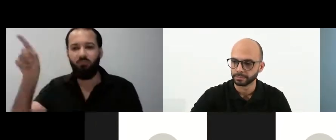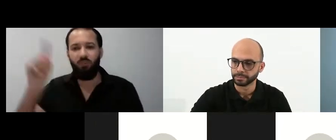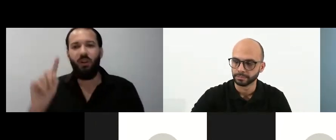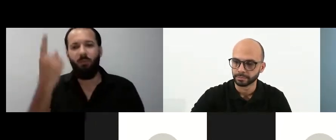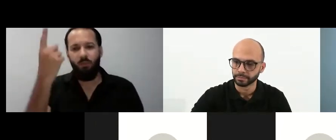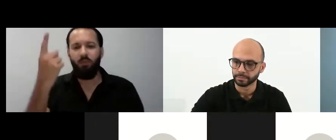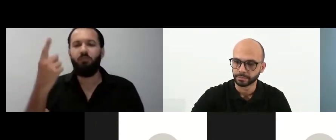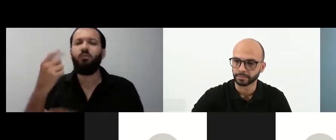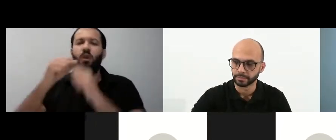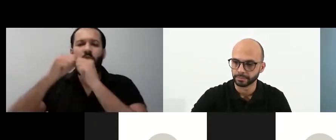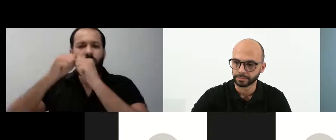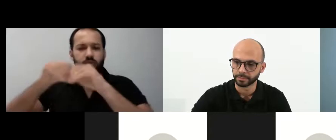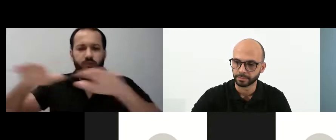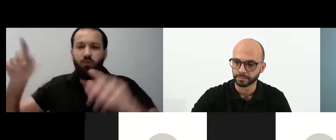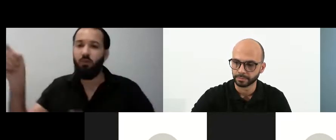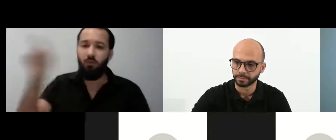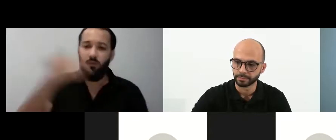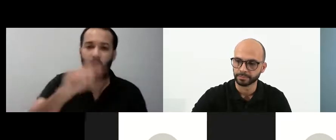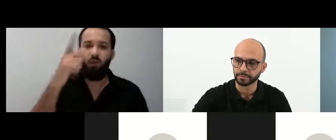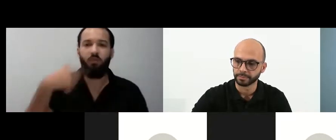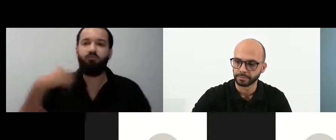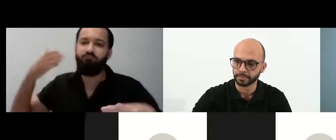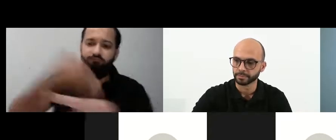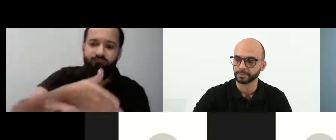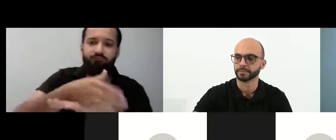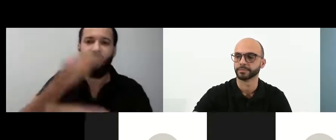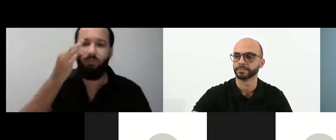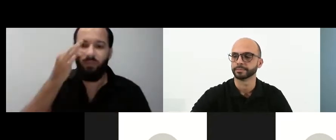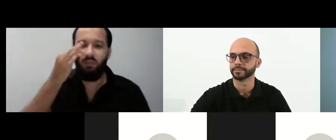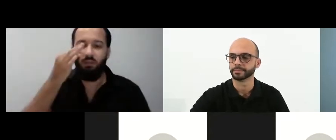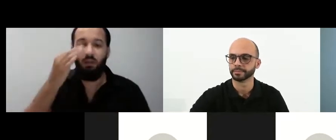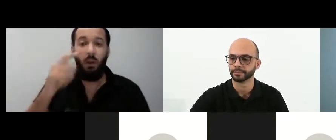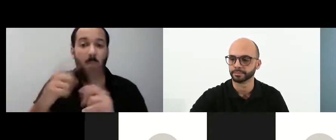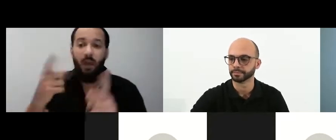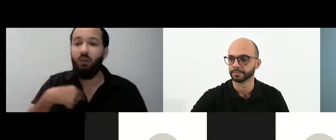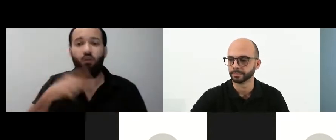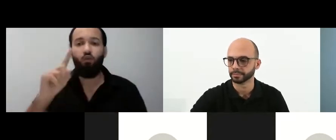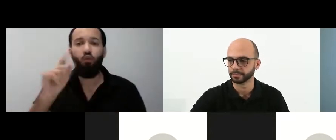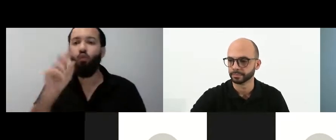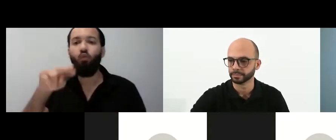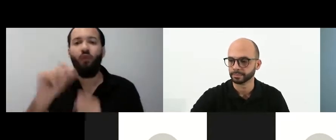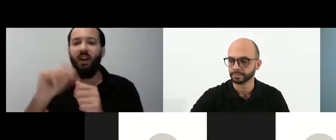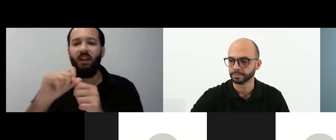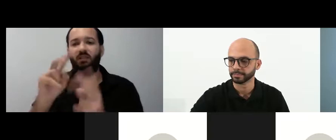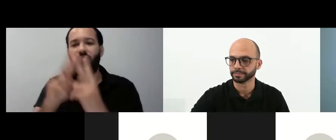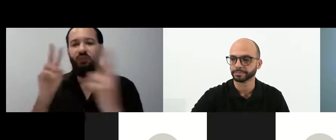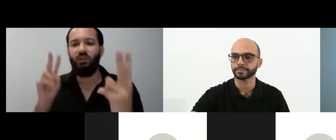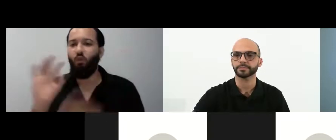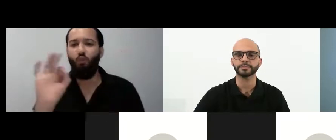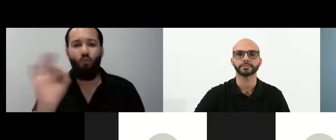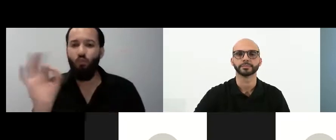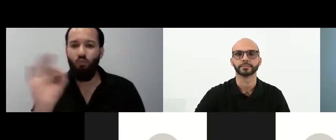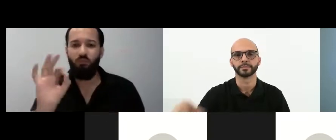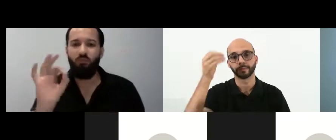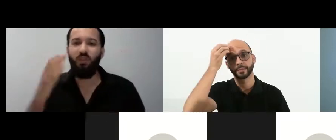polo, se não me engano, foi remoto, e a gente tinha acesso a assistir às aulas,